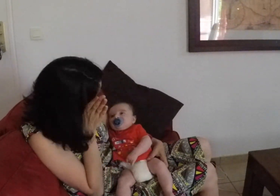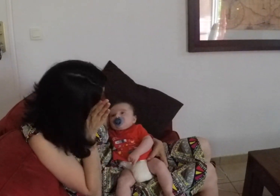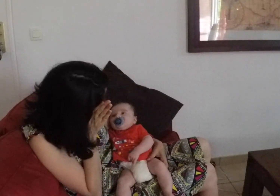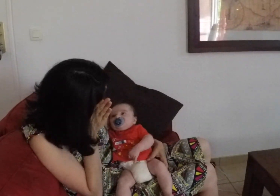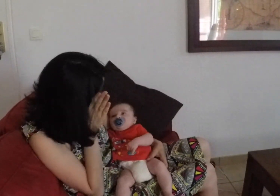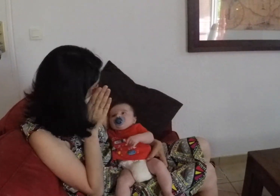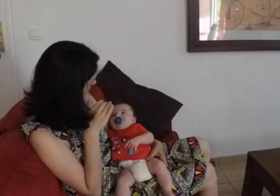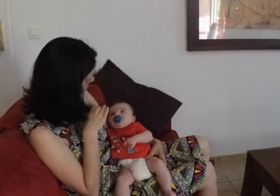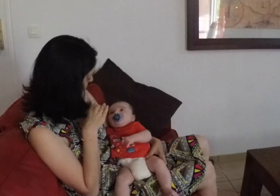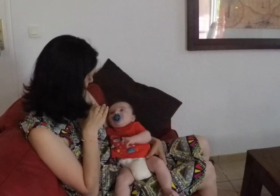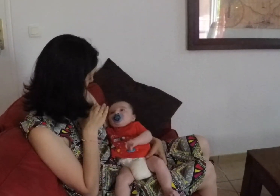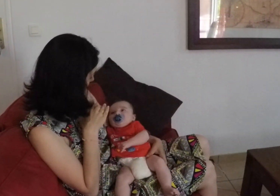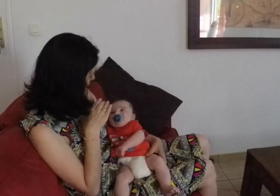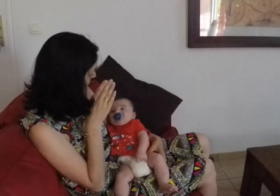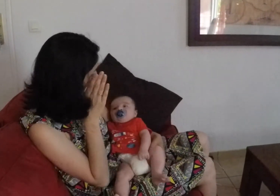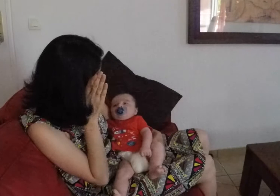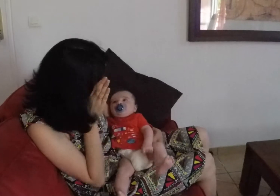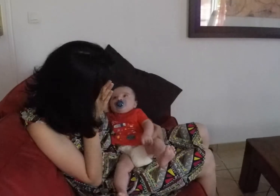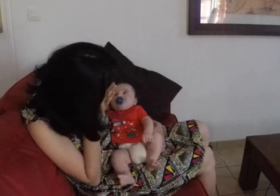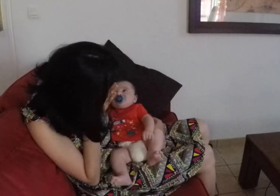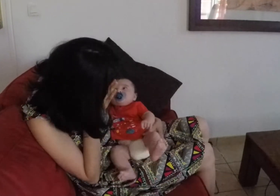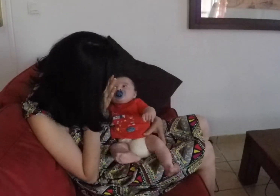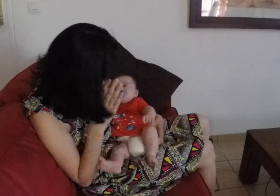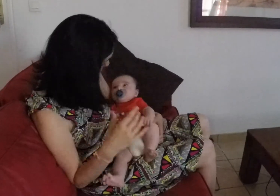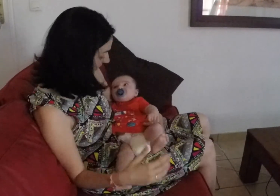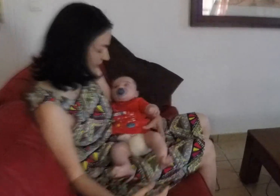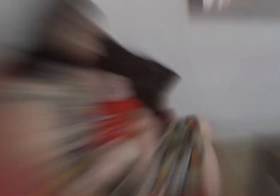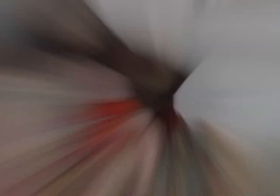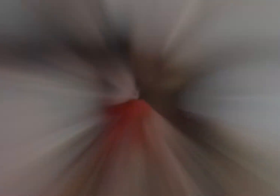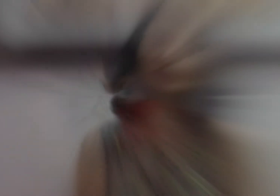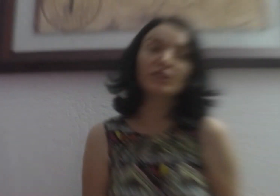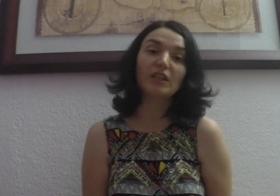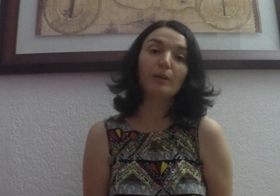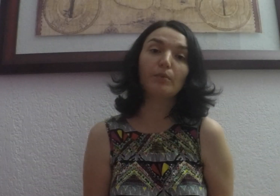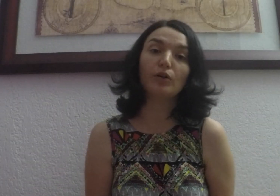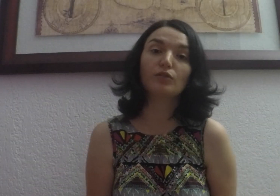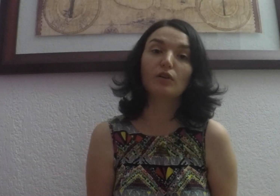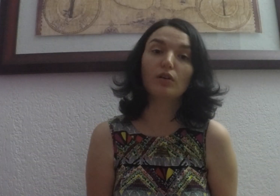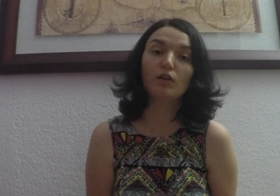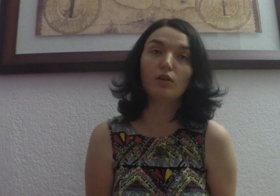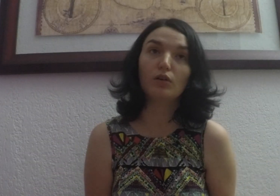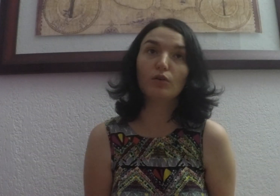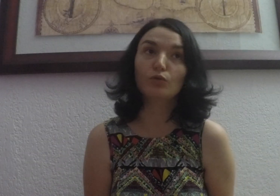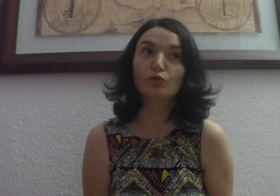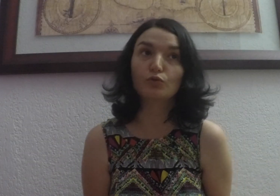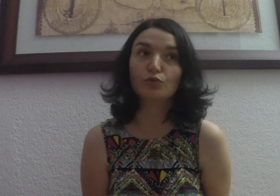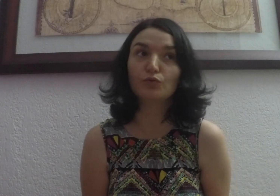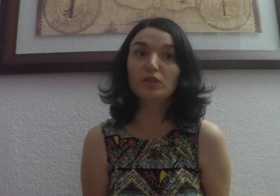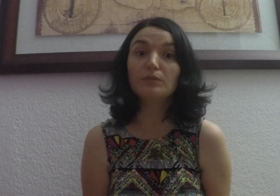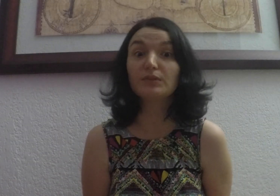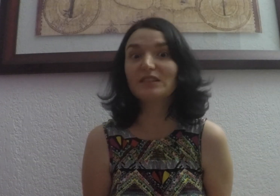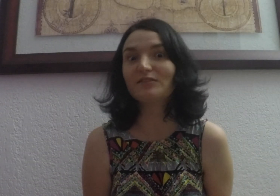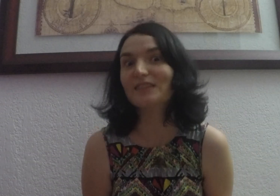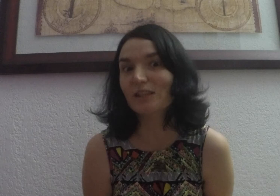dormir. Ouais, on va dormir. Allez, on y Notre va. mot qui est important aujourd'hui, puisqu'il fait très